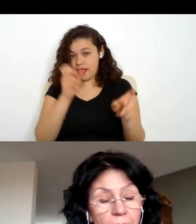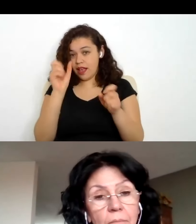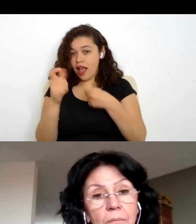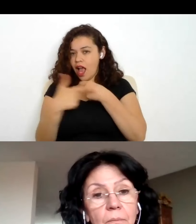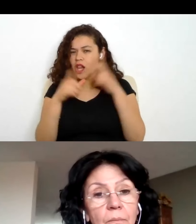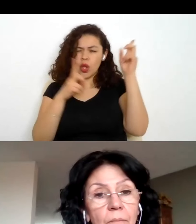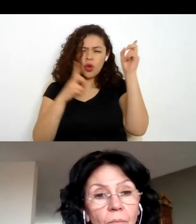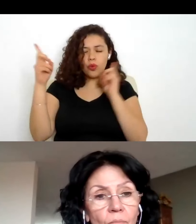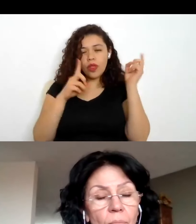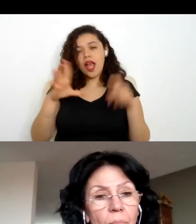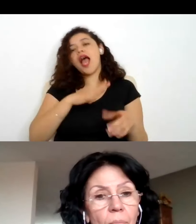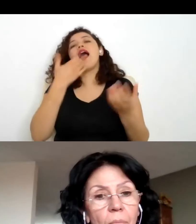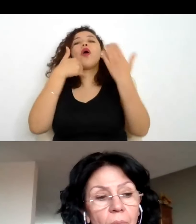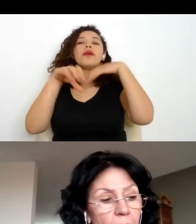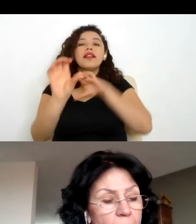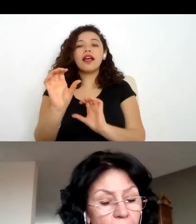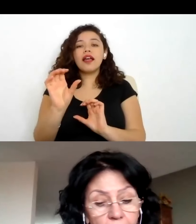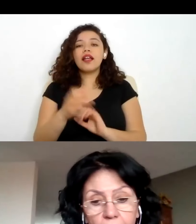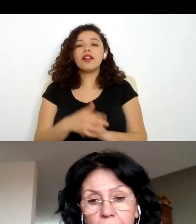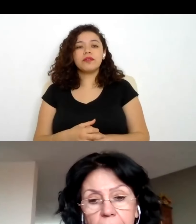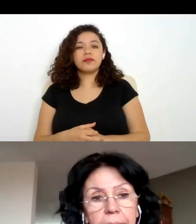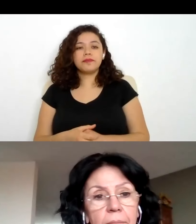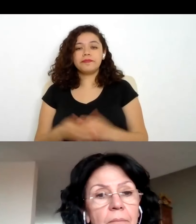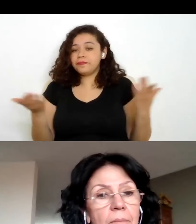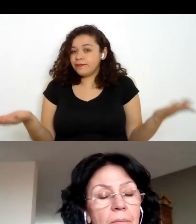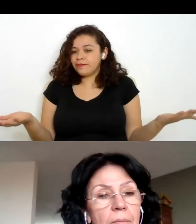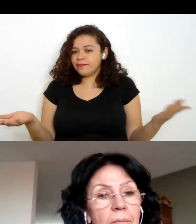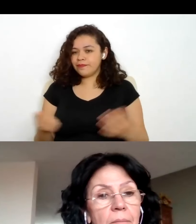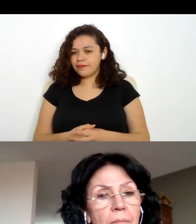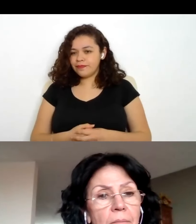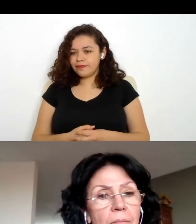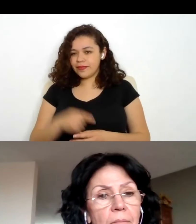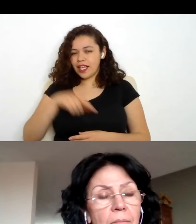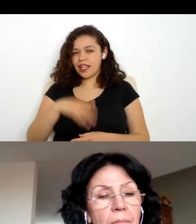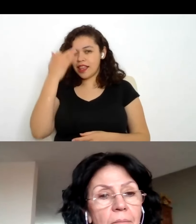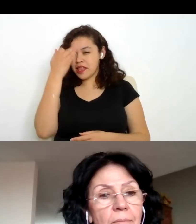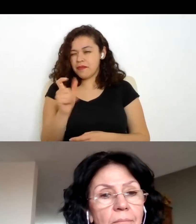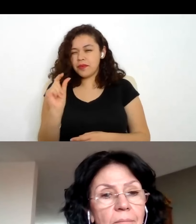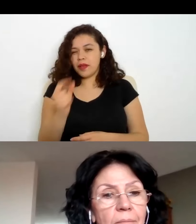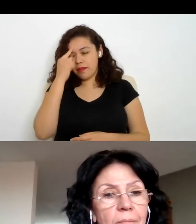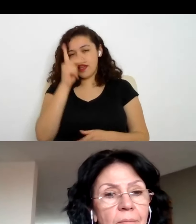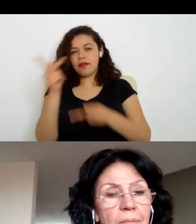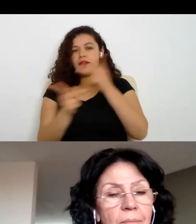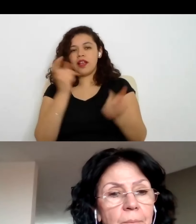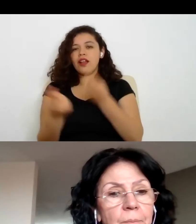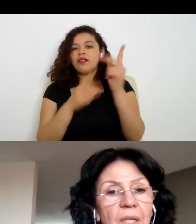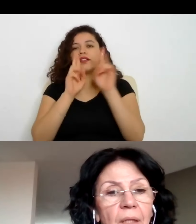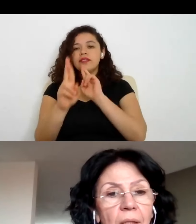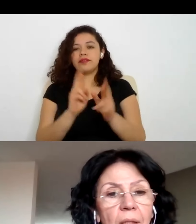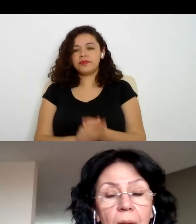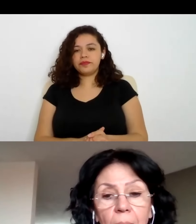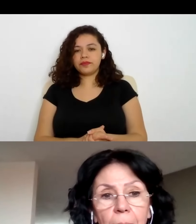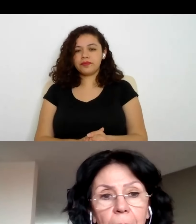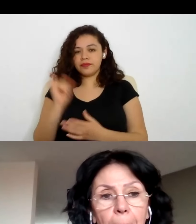duda, comentarios, pues aquí tenemos todavía un ratito para contestar algunas preguntas. Sí,